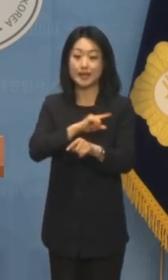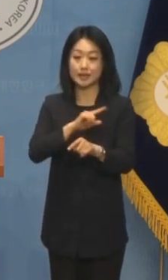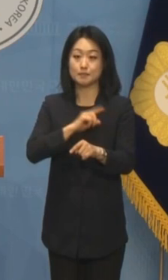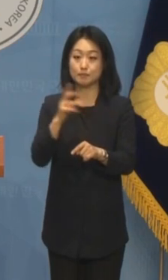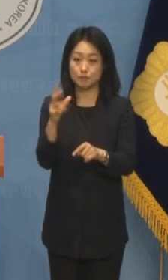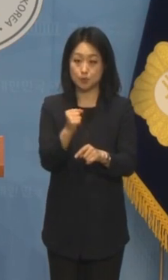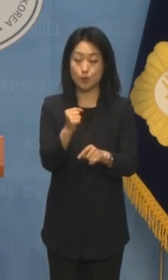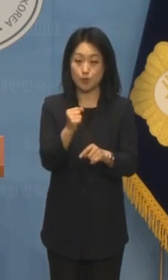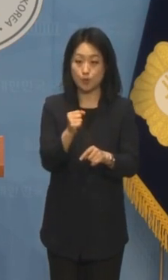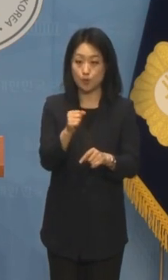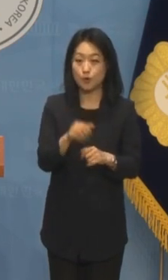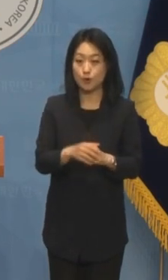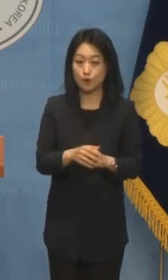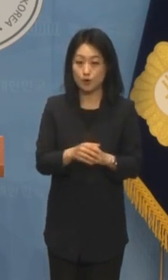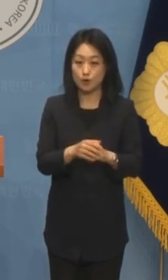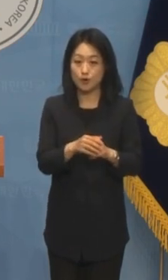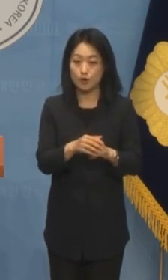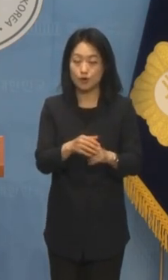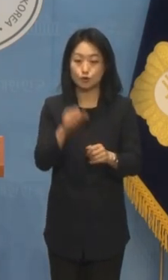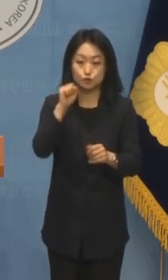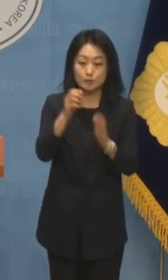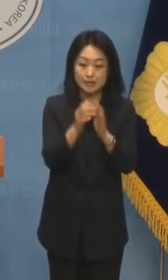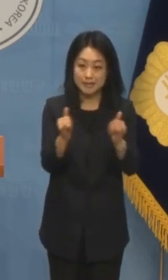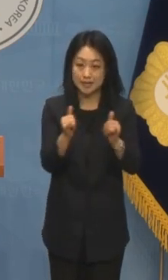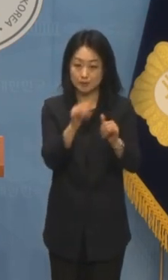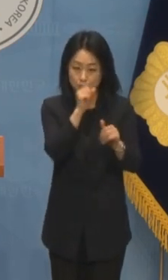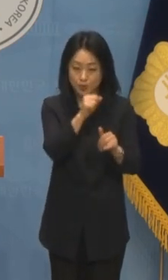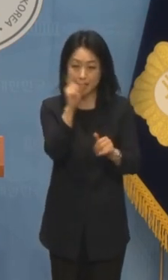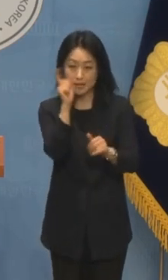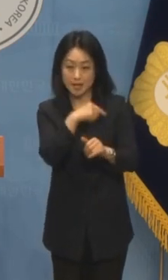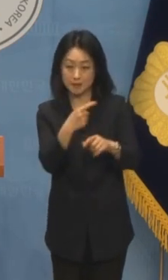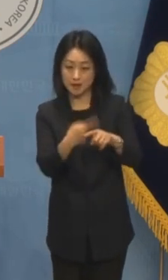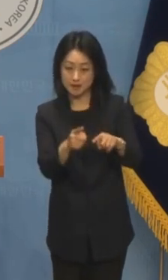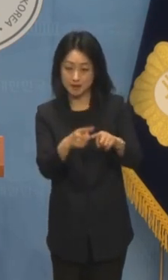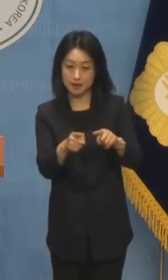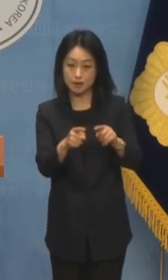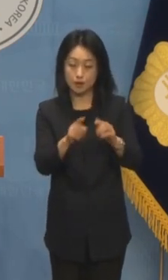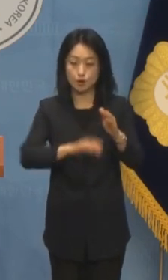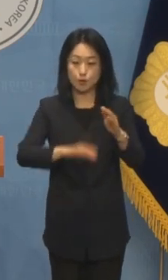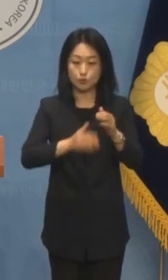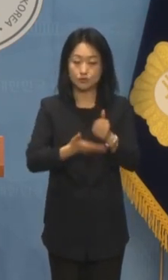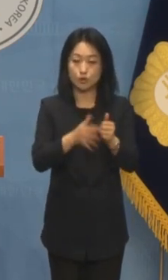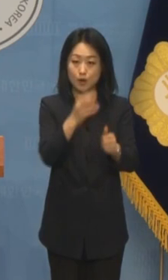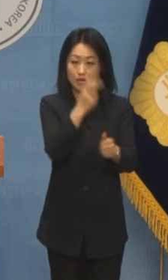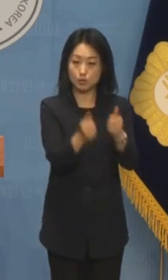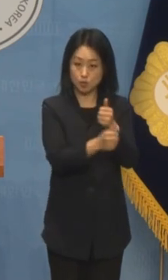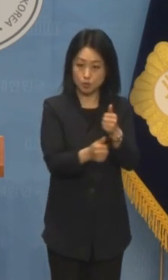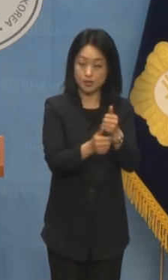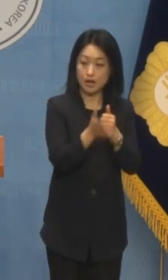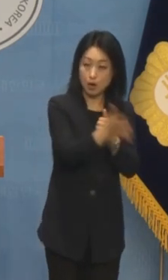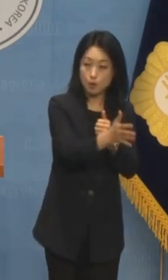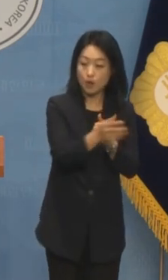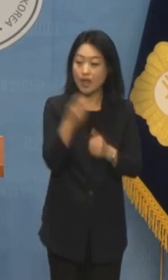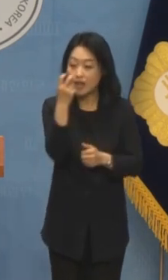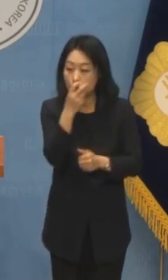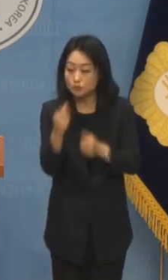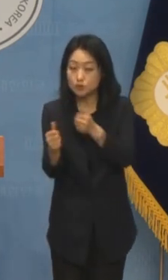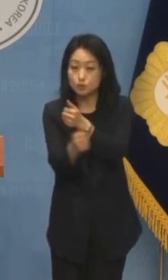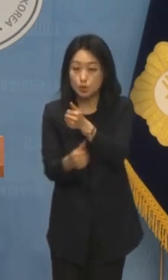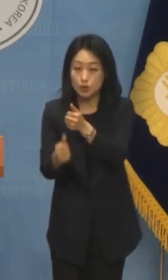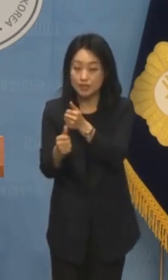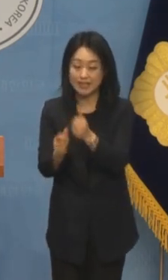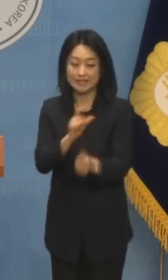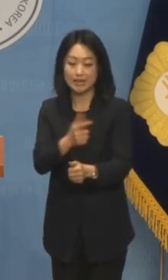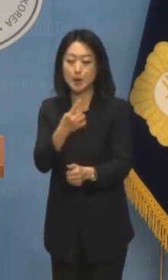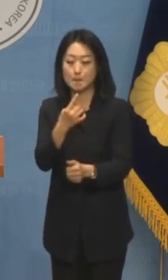아닙니다 적격 부적격 판정은 공간 위로 원하고 검증위는 예비 후보자 등록에 관한 자격